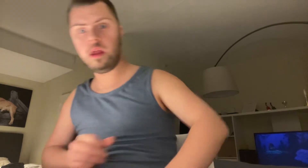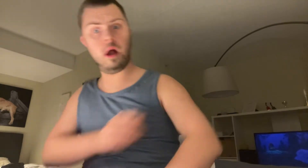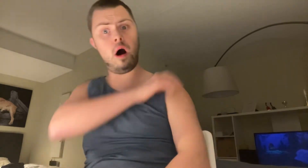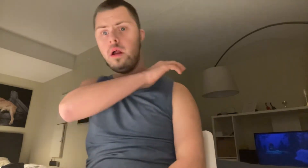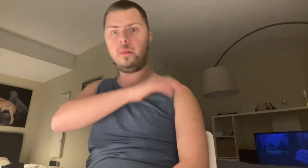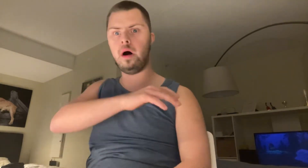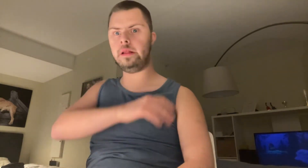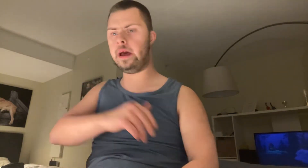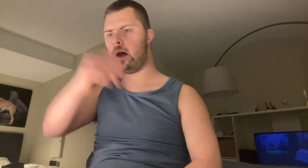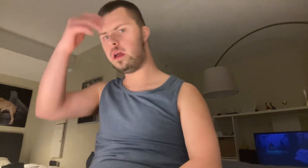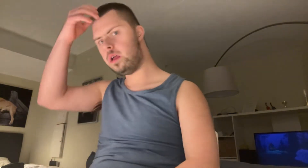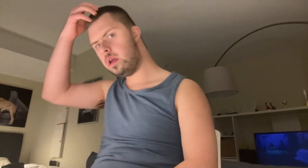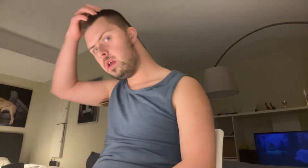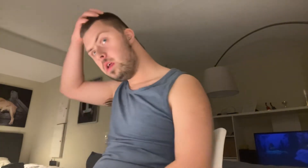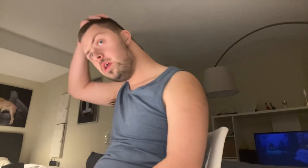Jag anar bara det.